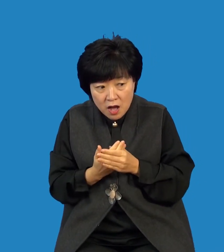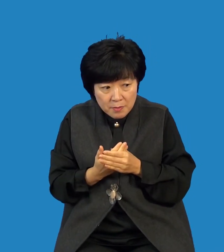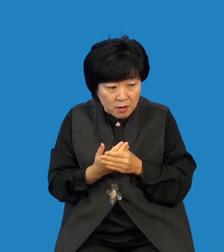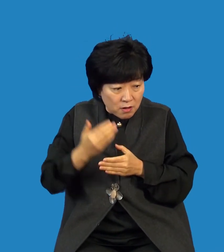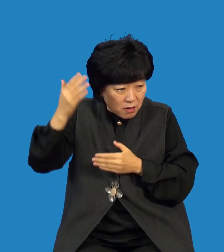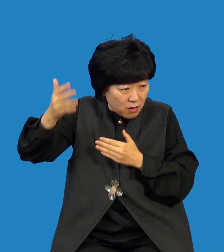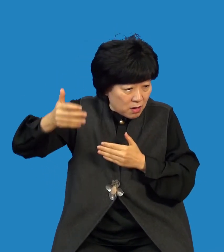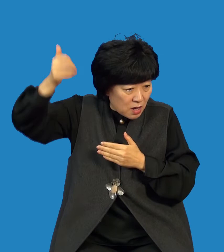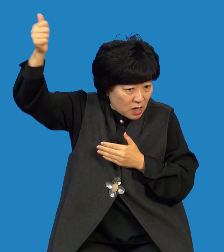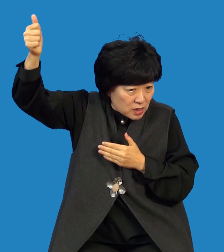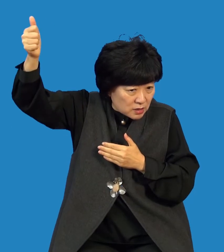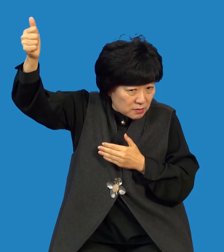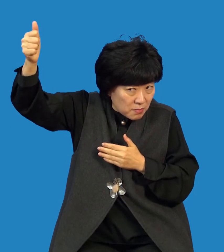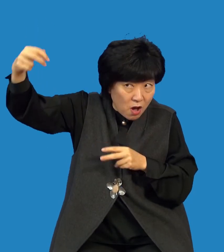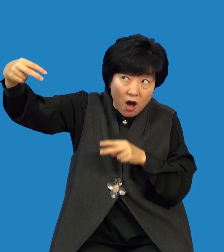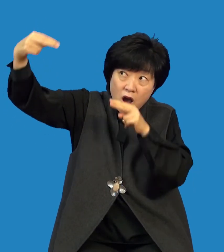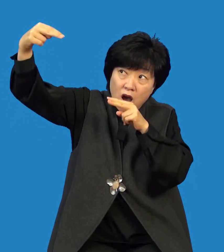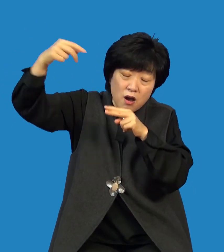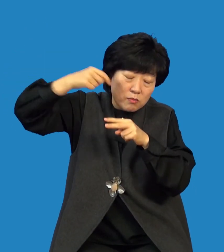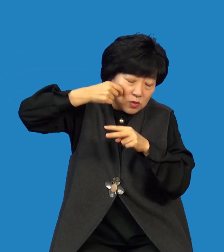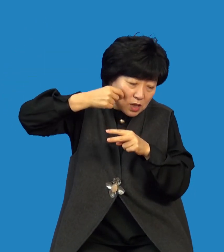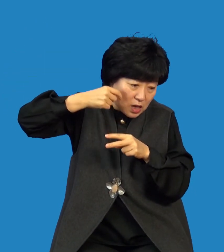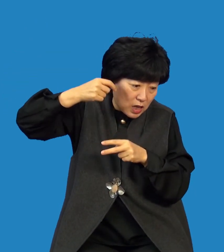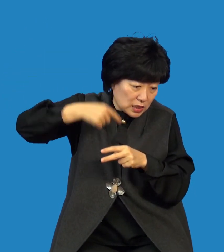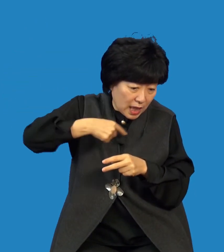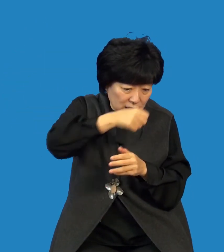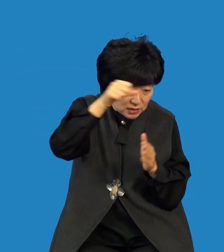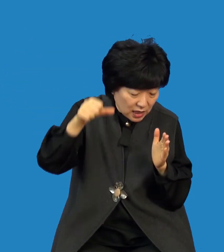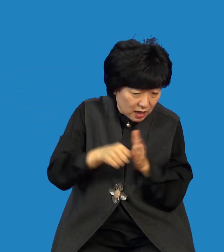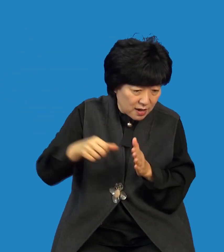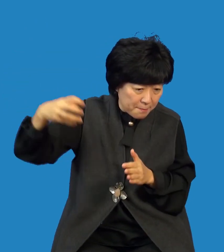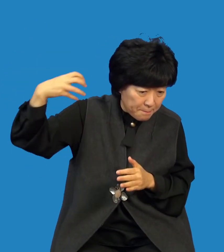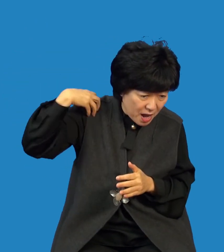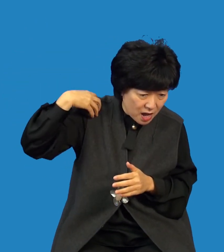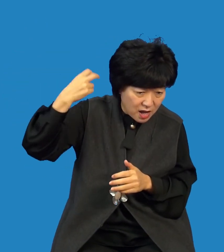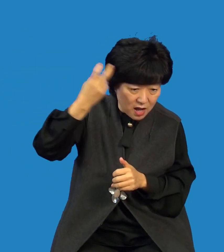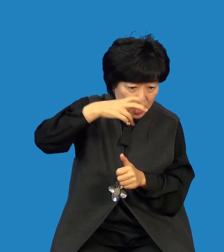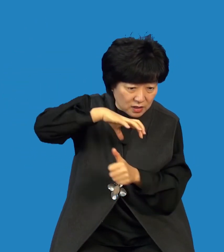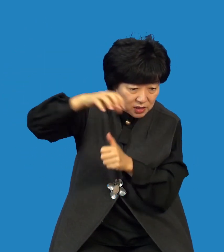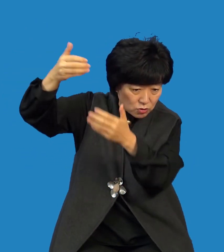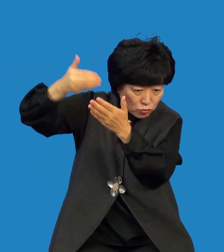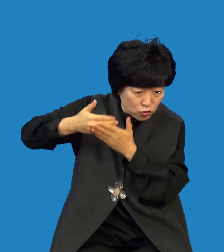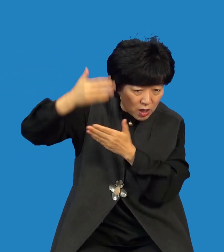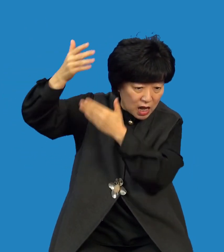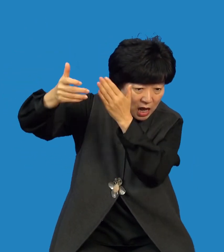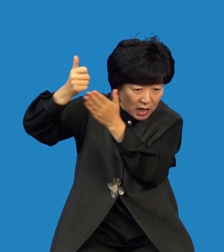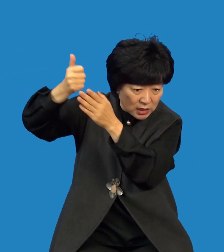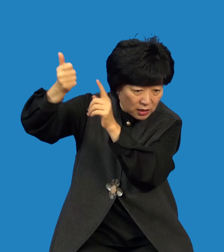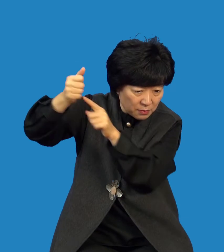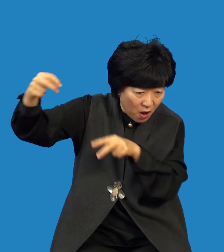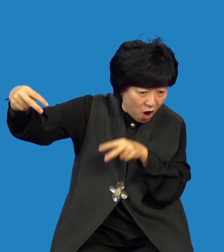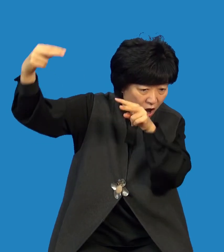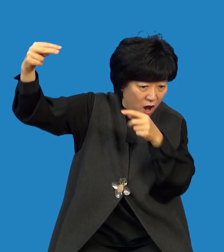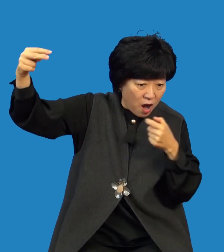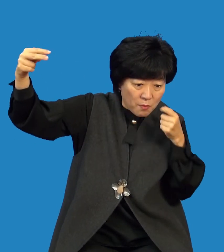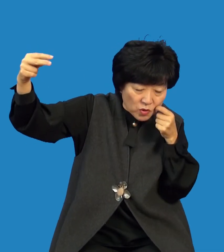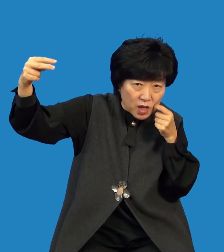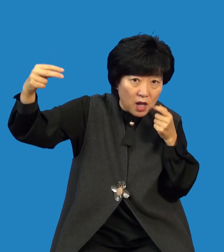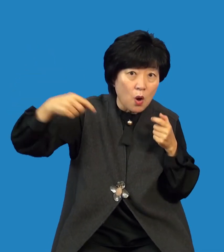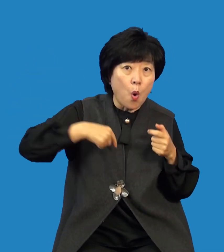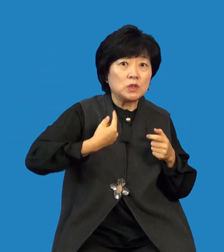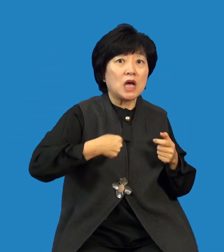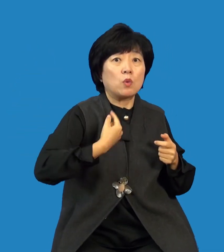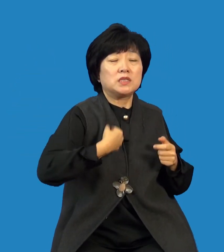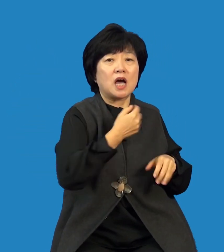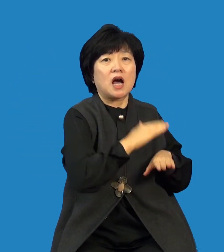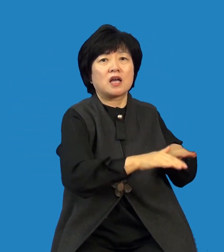거야. 원래 아담과 하와가 지음받기를 너희는 염려하지 말고 근심하지 마라, 내가 모든 것을 완벽하게 제공할 것이고 내가 너의 아빠가 될 거다. 근데